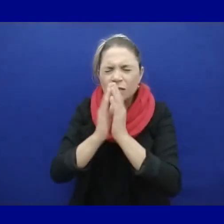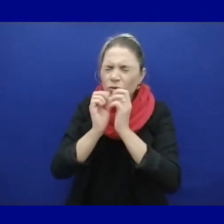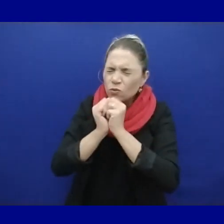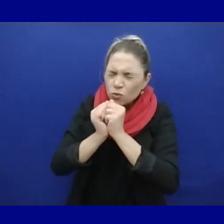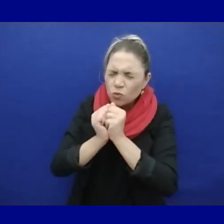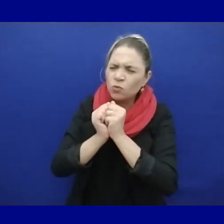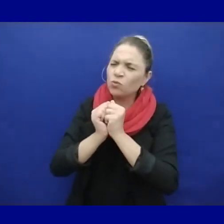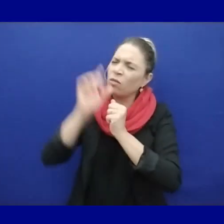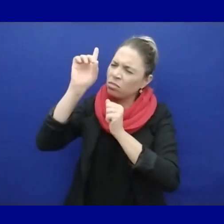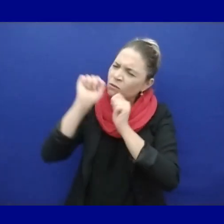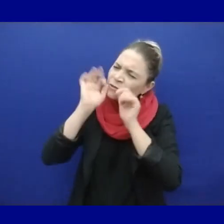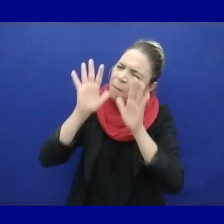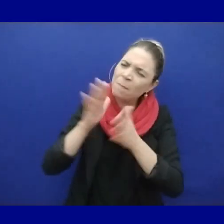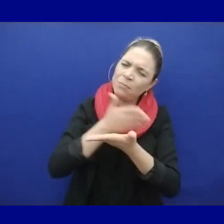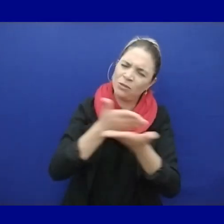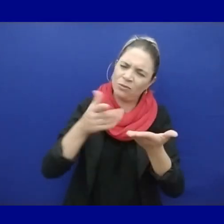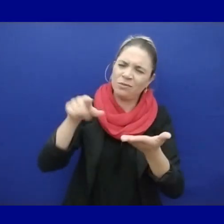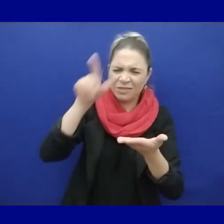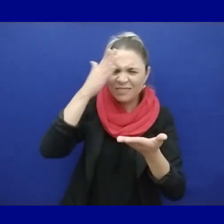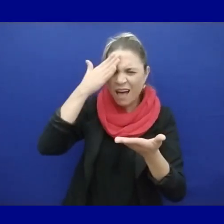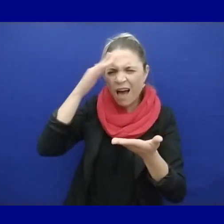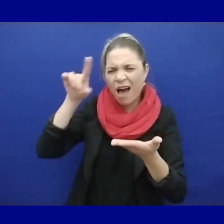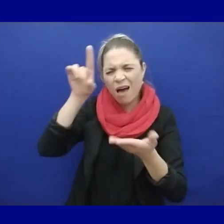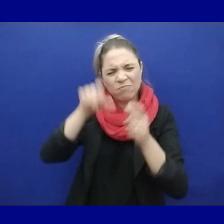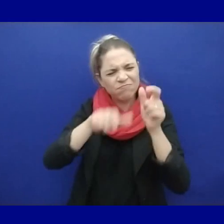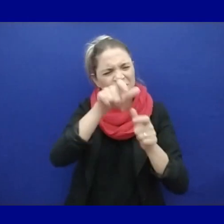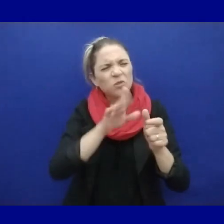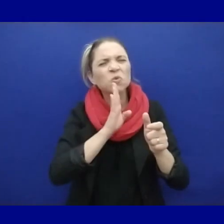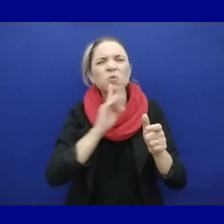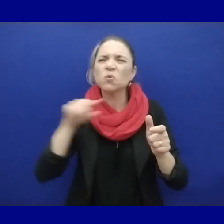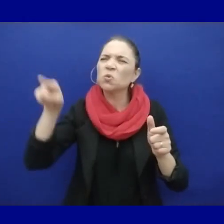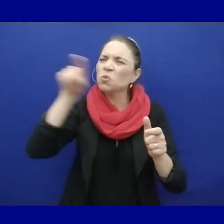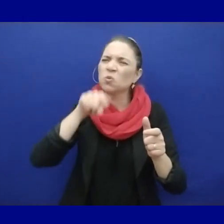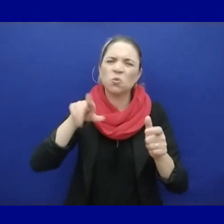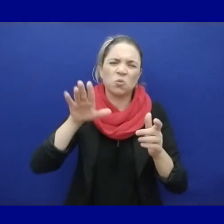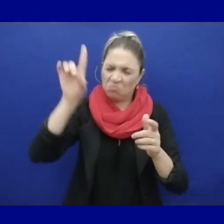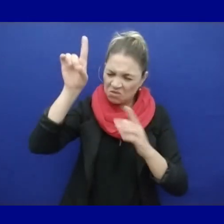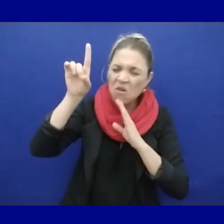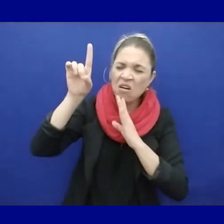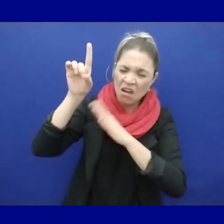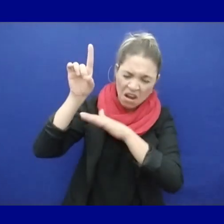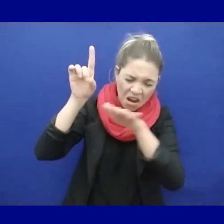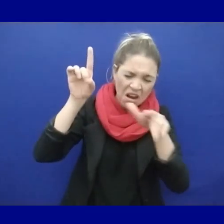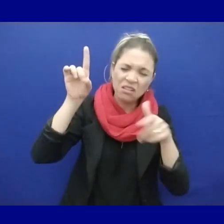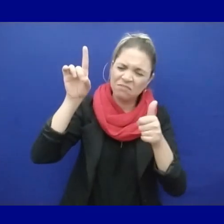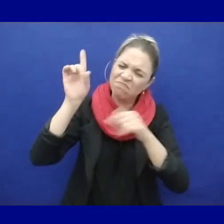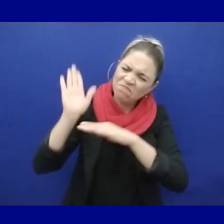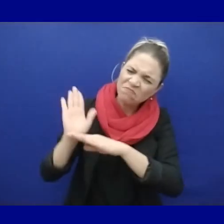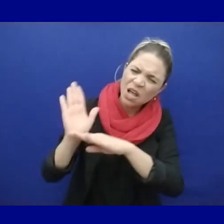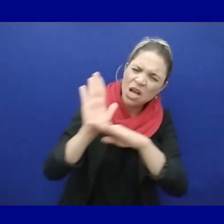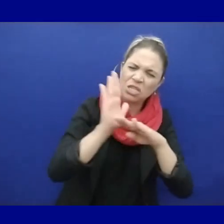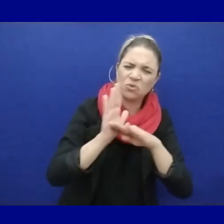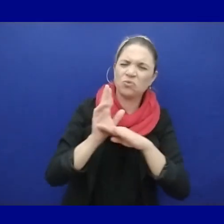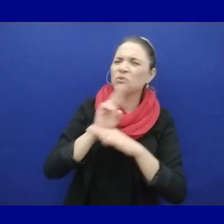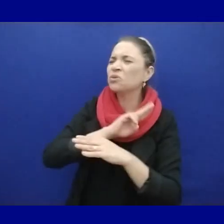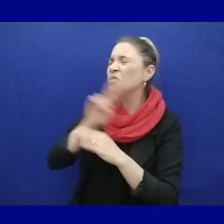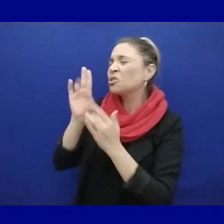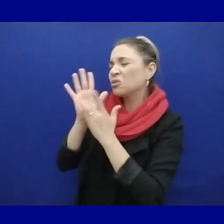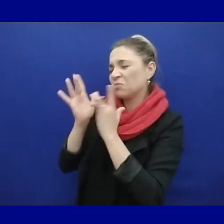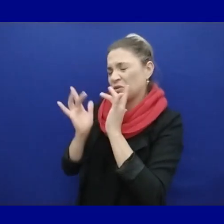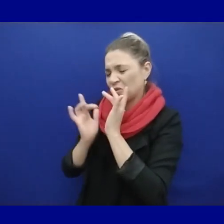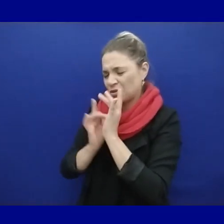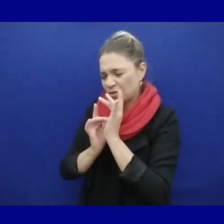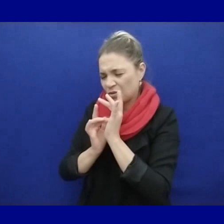nesse momento. O Senhor sabe dos seus medos, das suas dúvidas, das suas lutas. Ajude-as, ó Pai, em nome